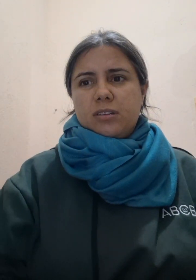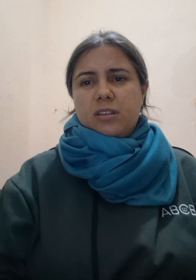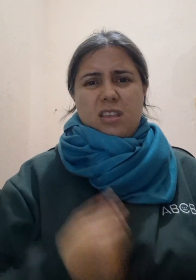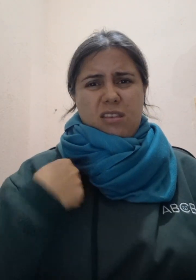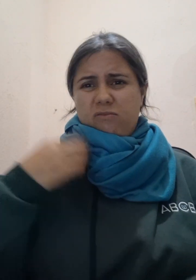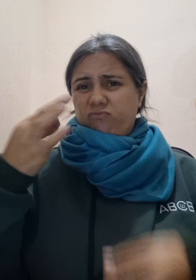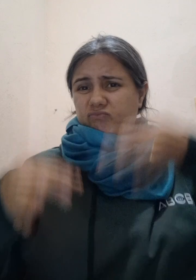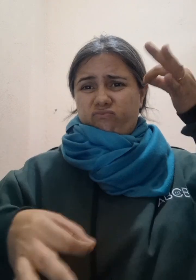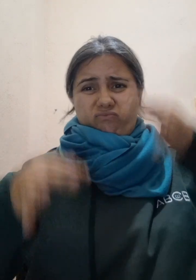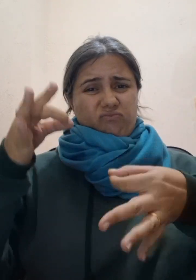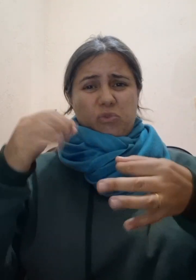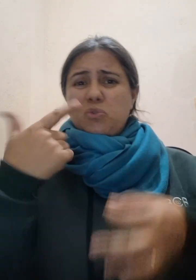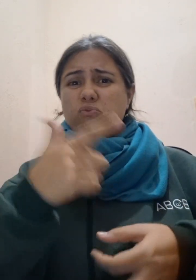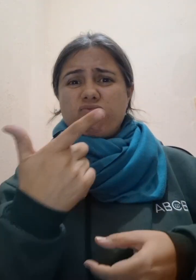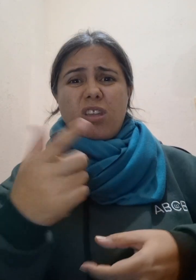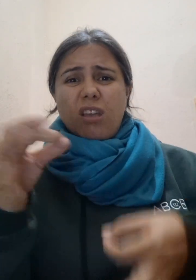Ele quer a resposta de Deus, cadê?